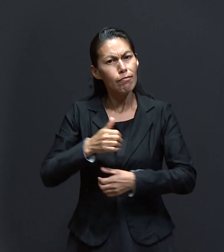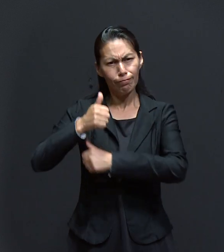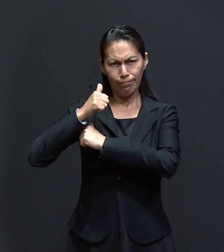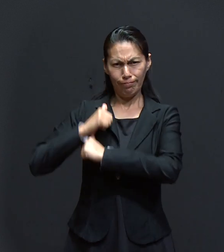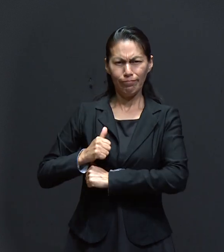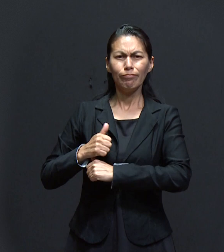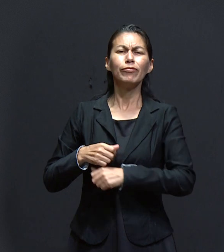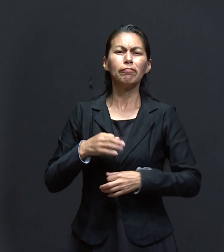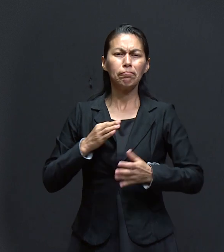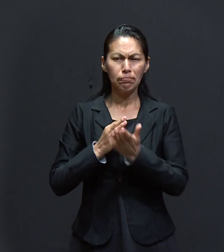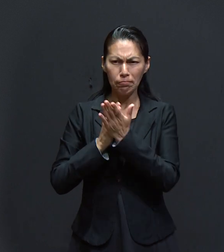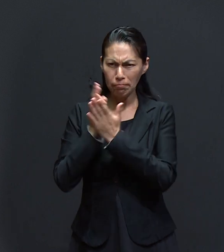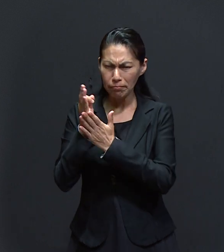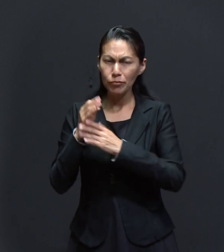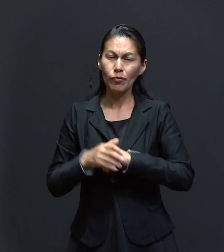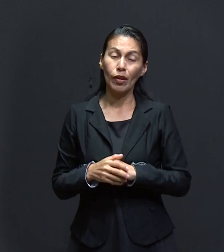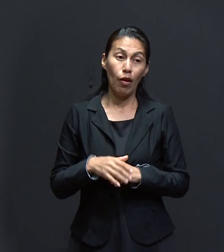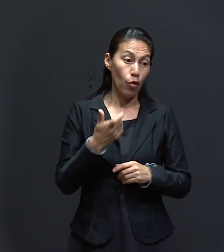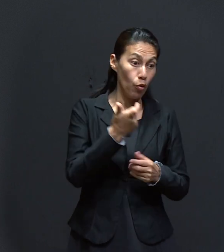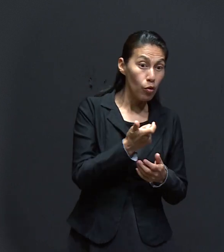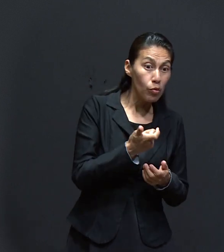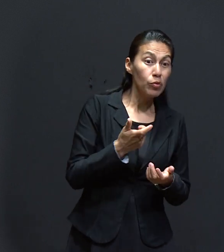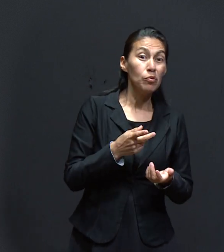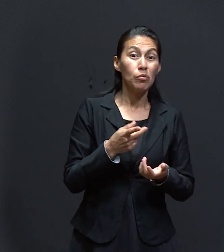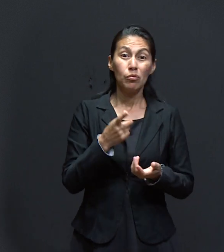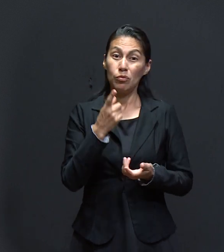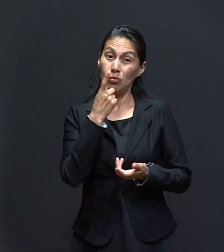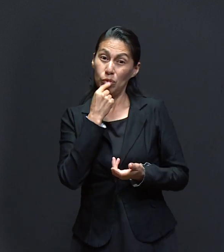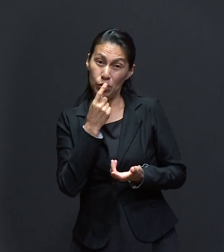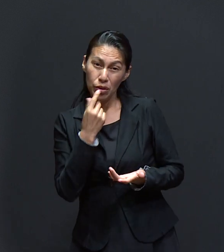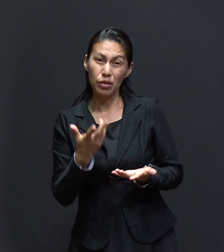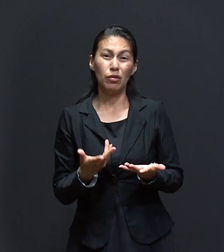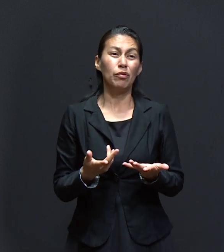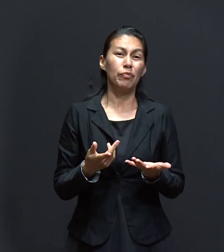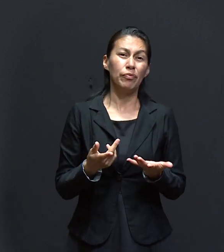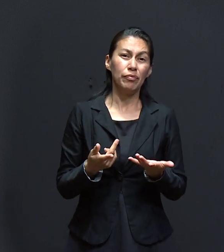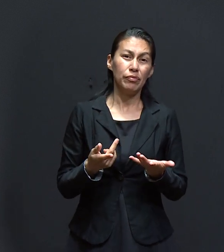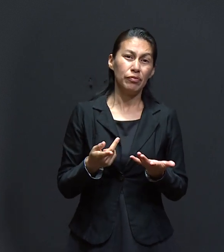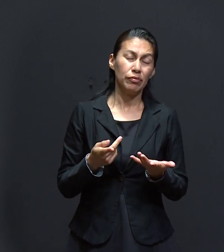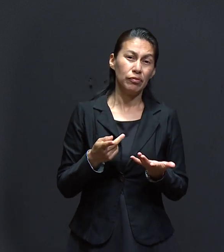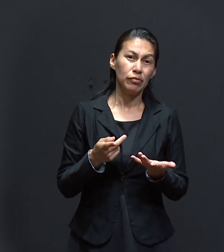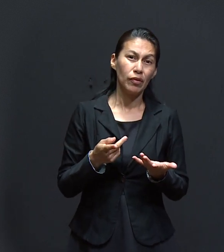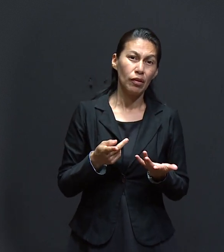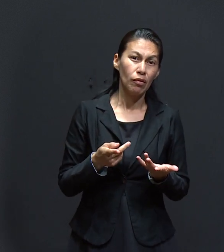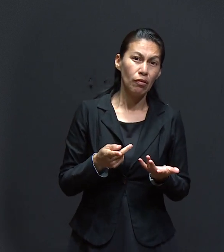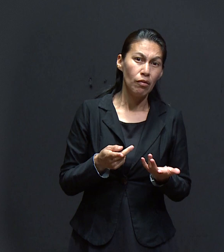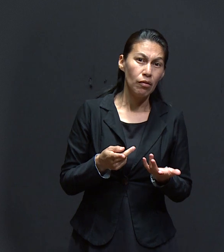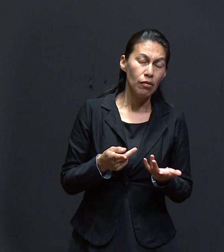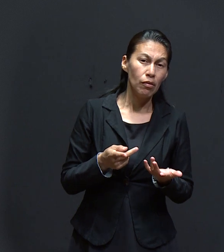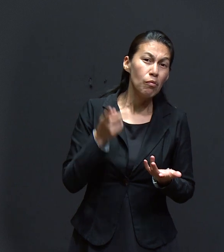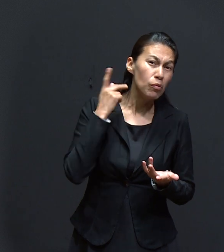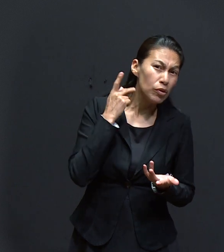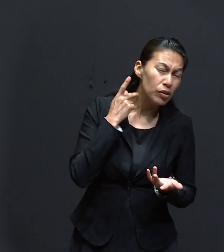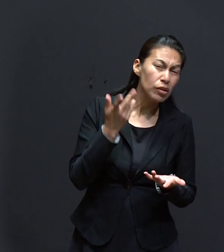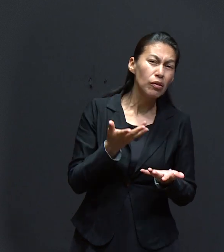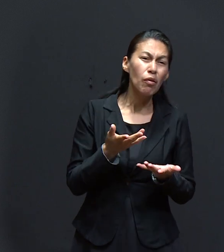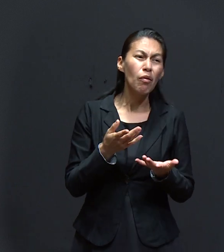económico político educativo aún se da en el plano espiritual